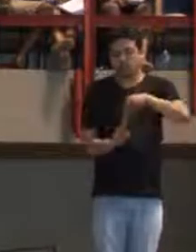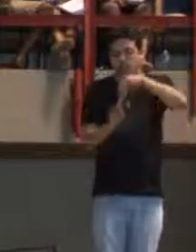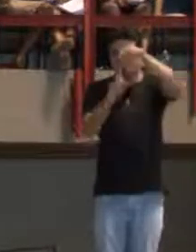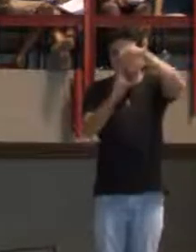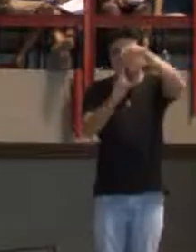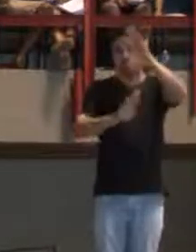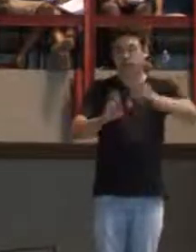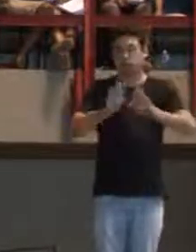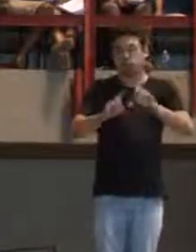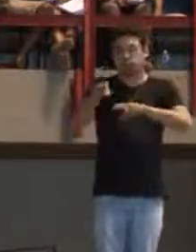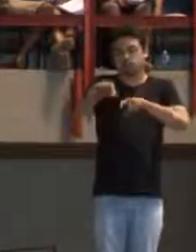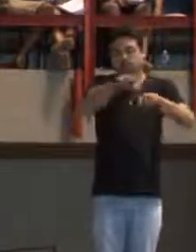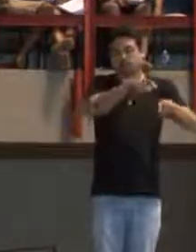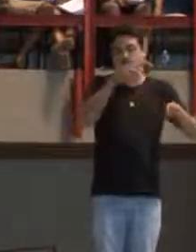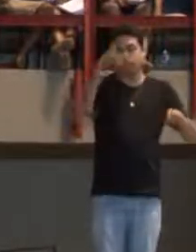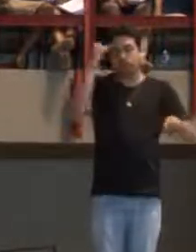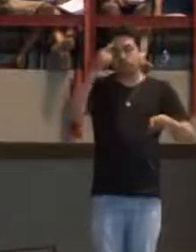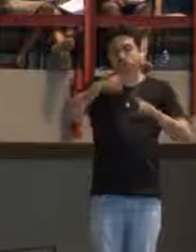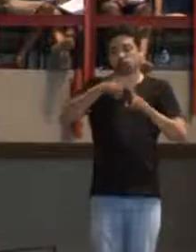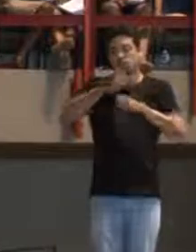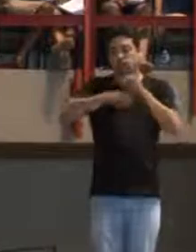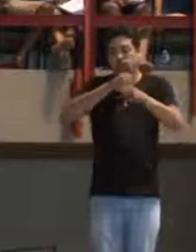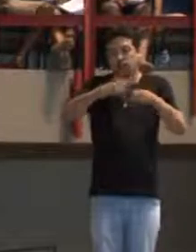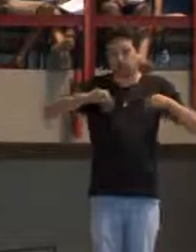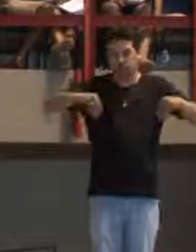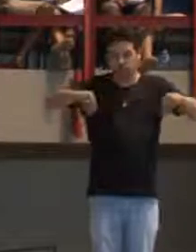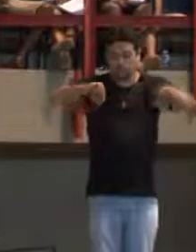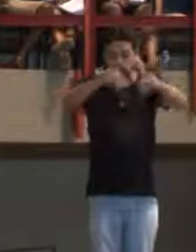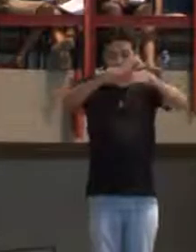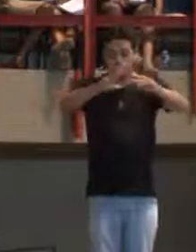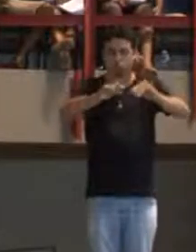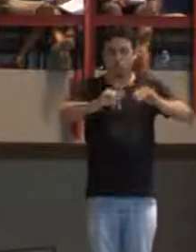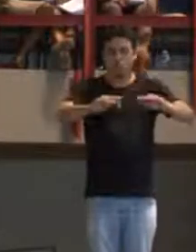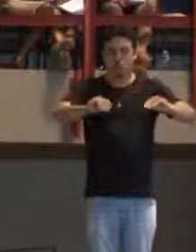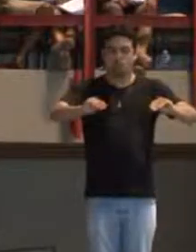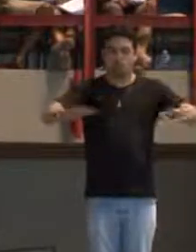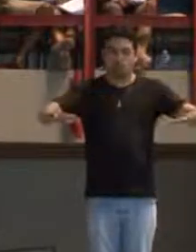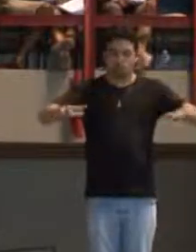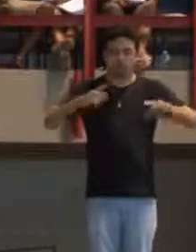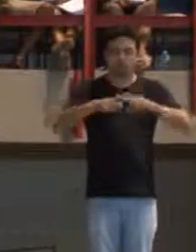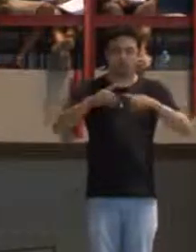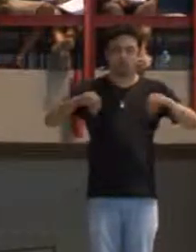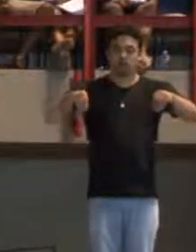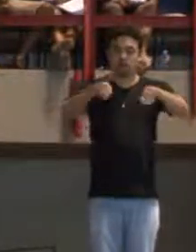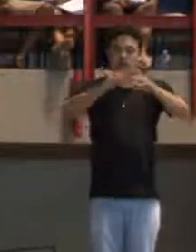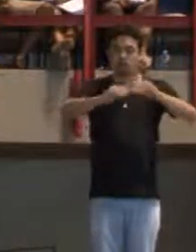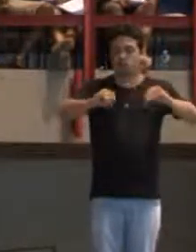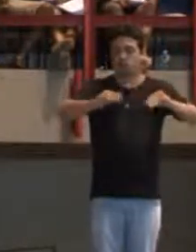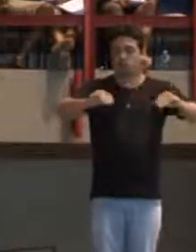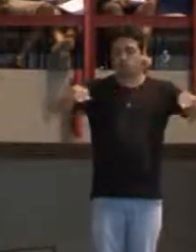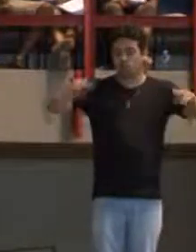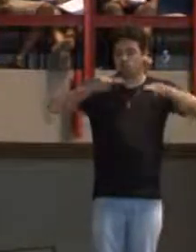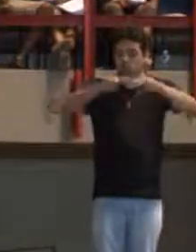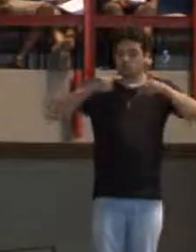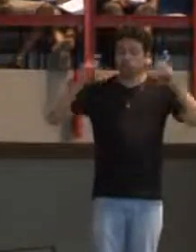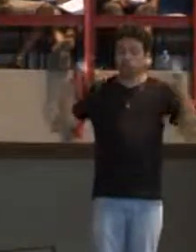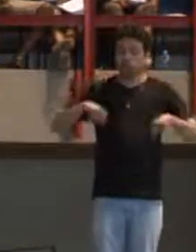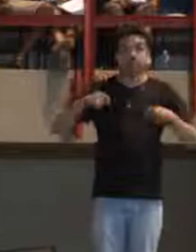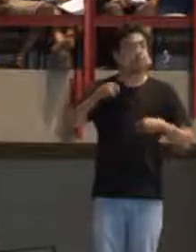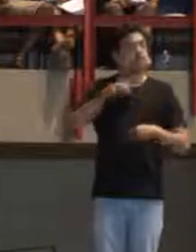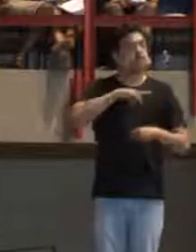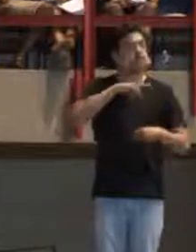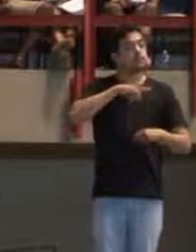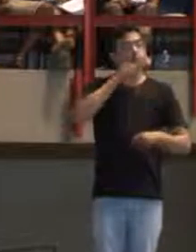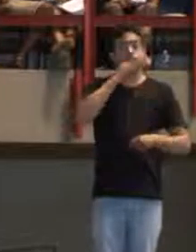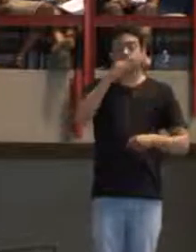A gente sabe que monocultura, depois de alguns anos, a produtividade já não é a mesma, porque desgasta muito o solo. Então, etanol,